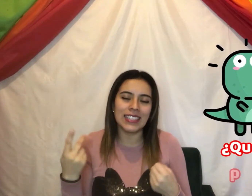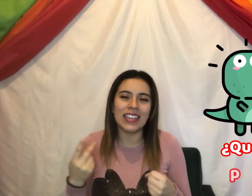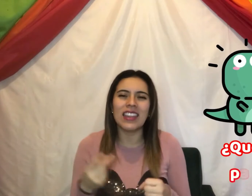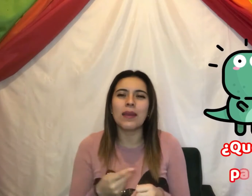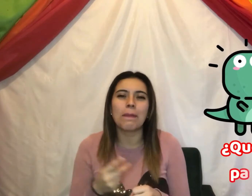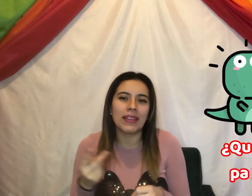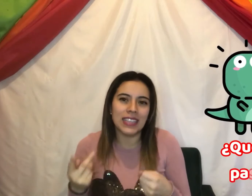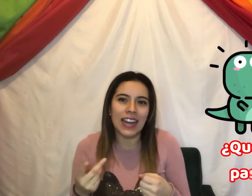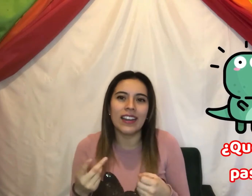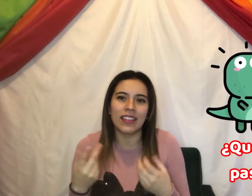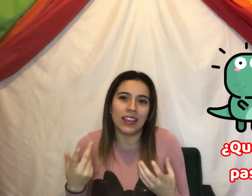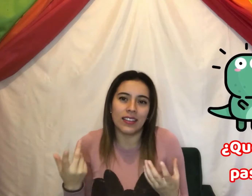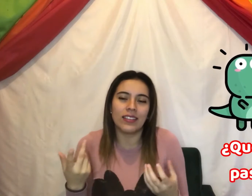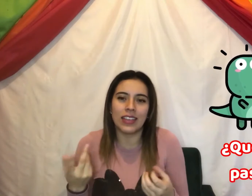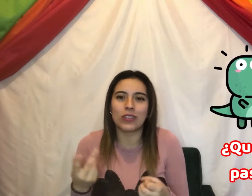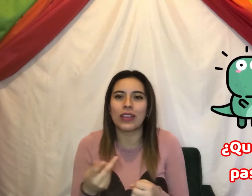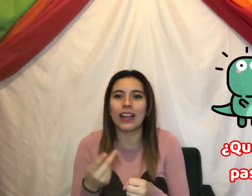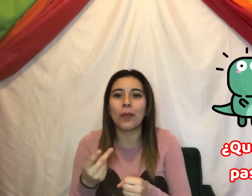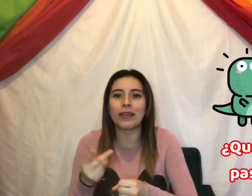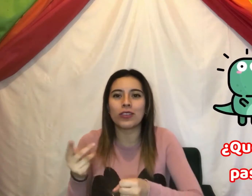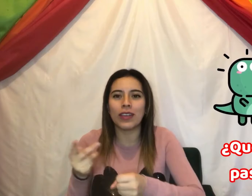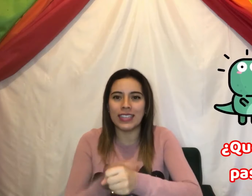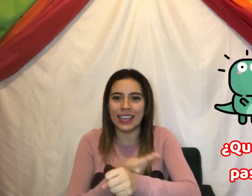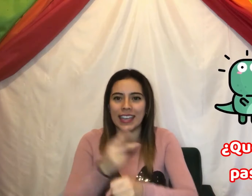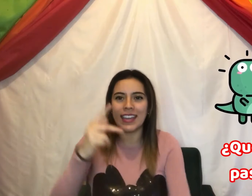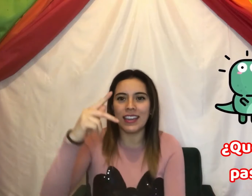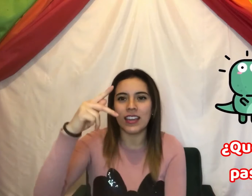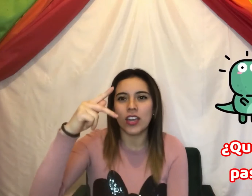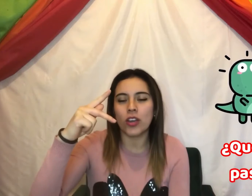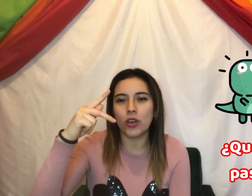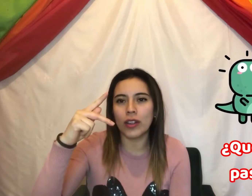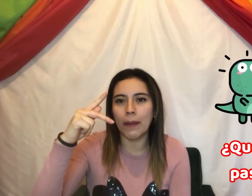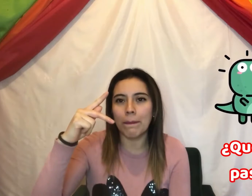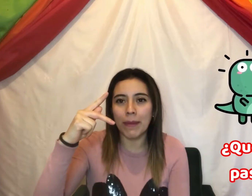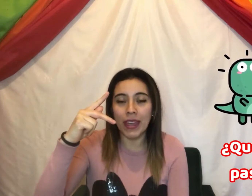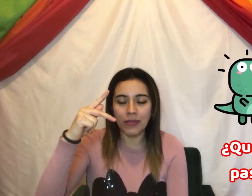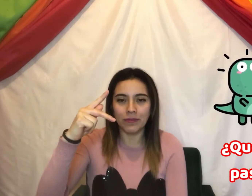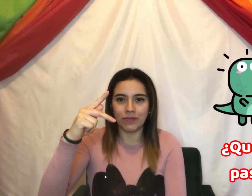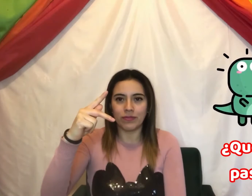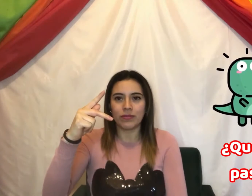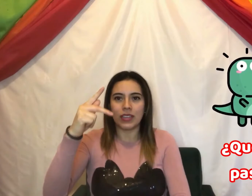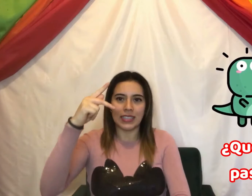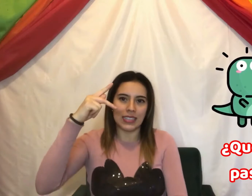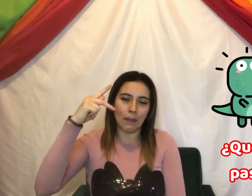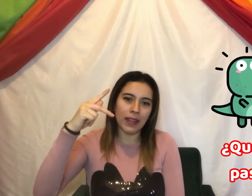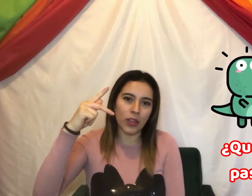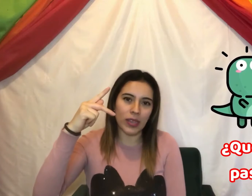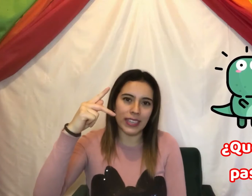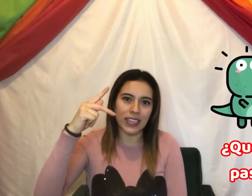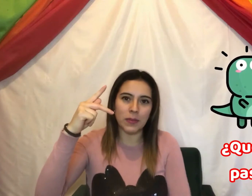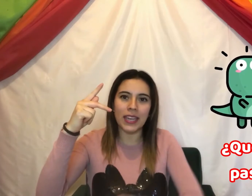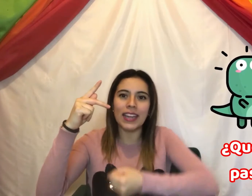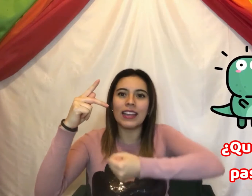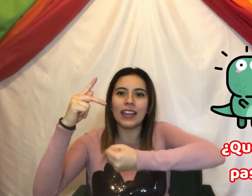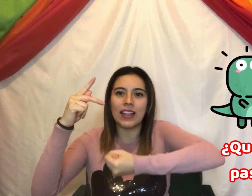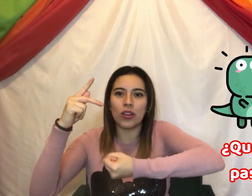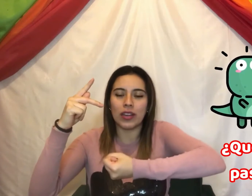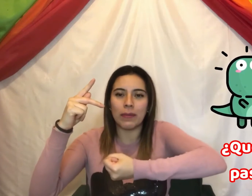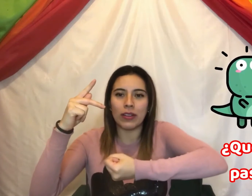de pasar de eso de que algo pasó es aquí con la P. Esta es la P en lengua de señas mexicana. La otra mano la